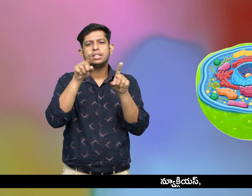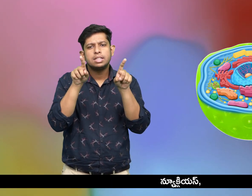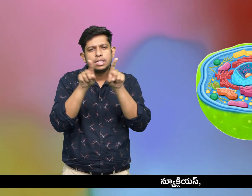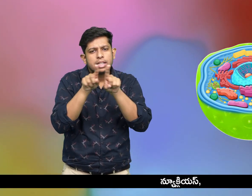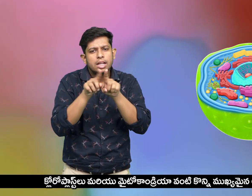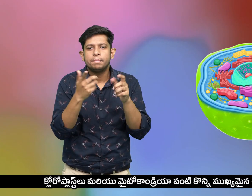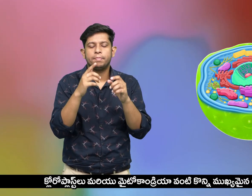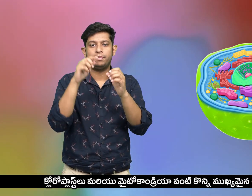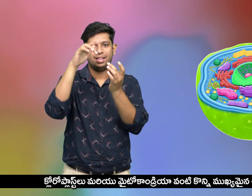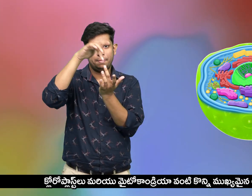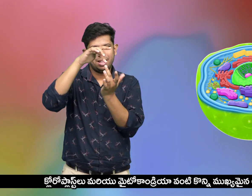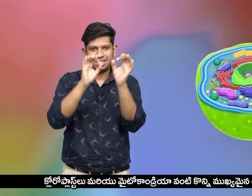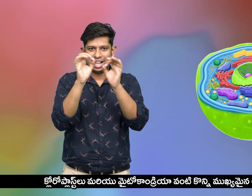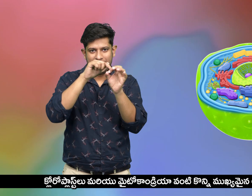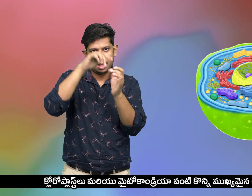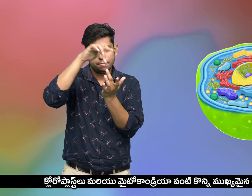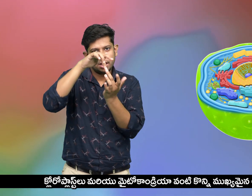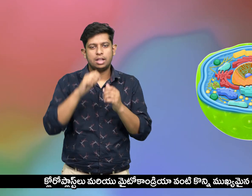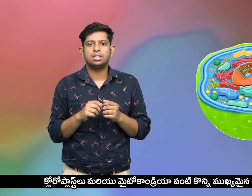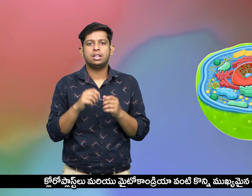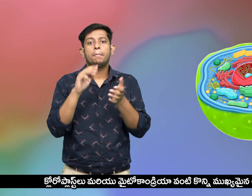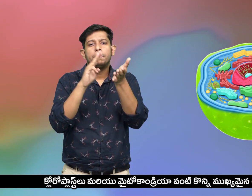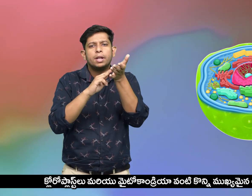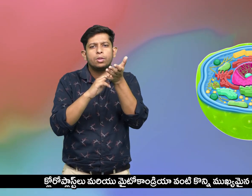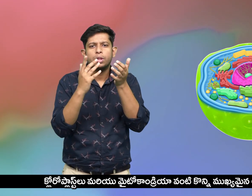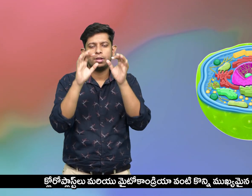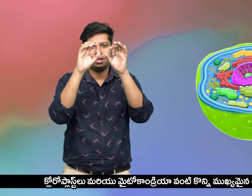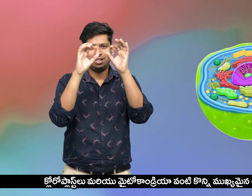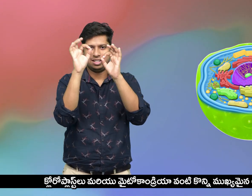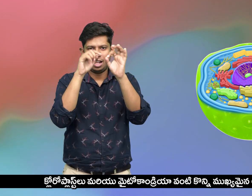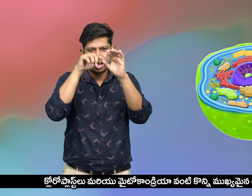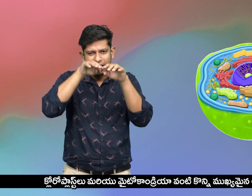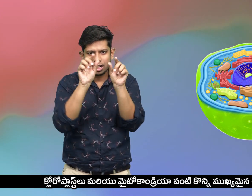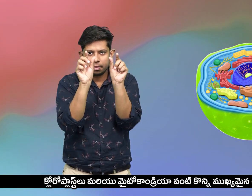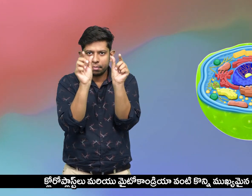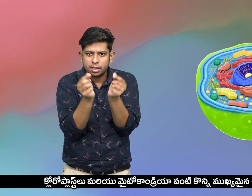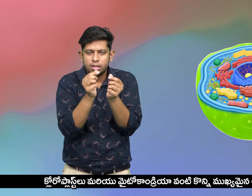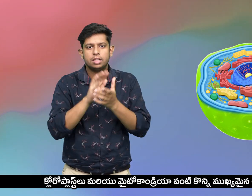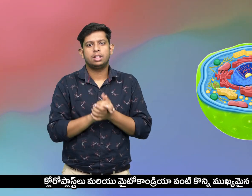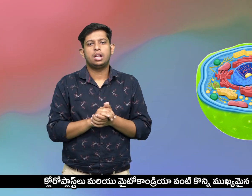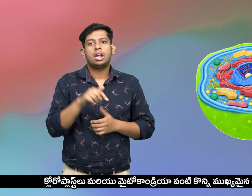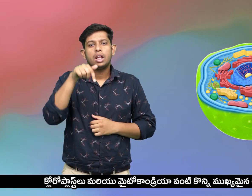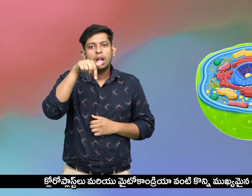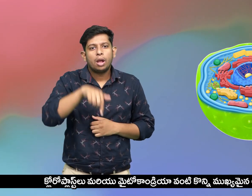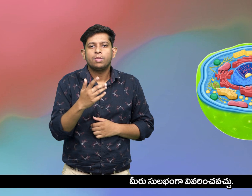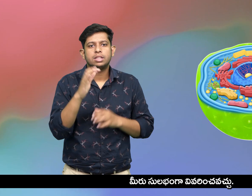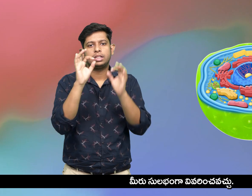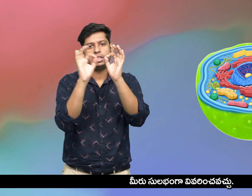న్యూక్లియస్, క్లోరోప్లాస్ట్లు మరియు మైటోకాండ్రియా వంటి కొన్ని ముఖ్యమైన అవయవాల పాత్రను మీరు